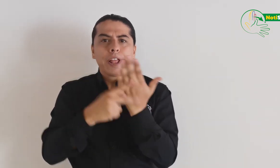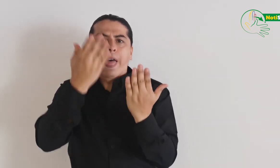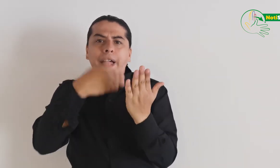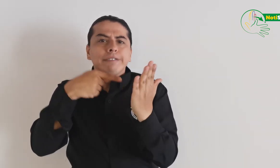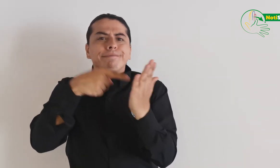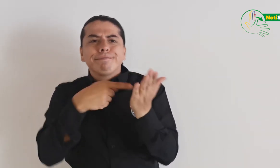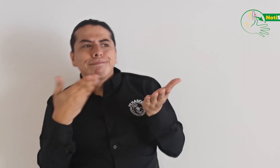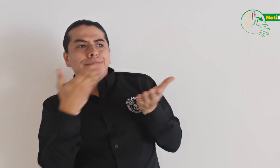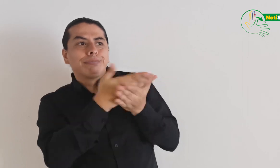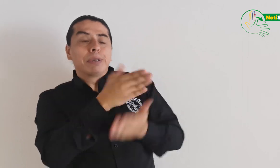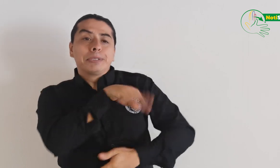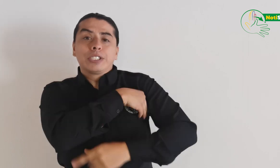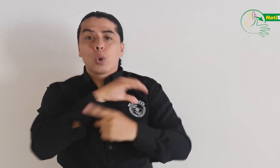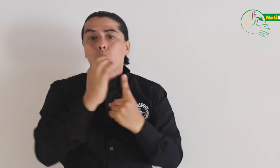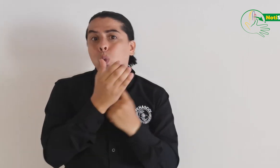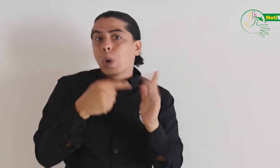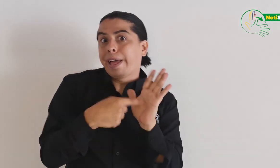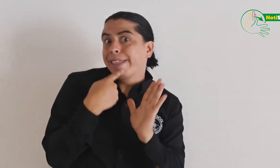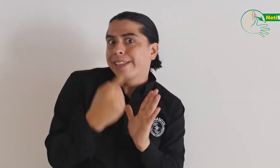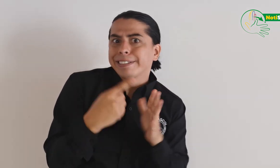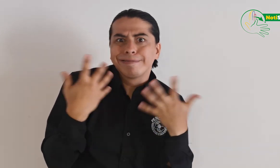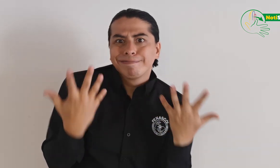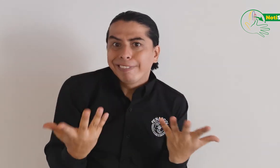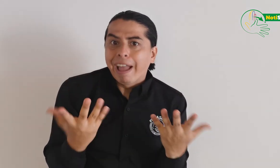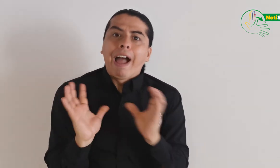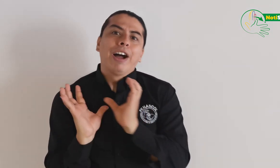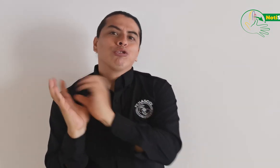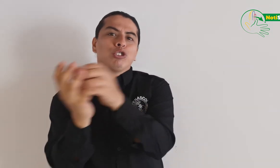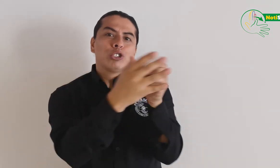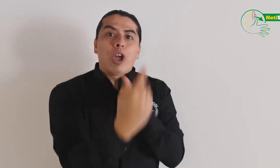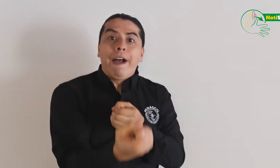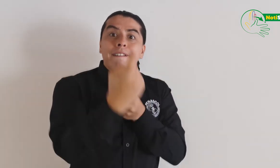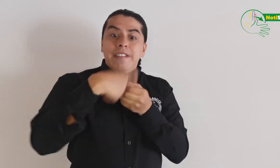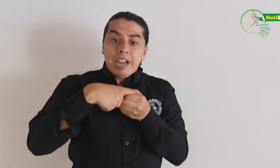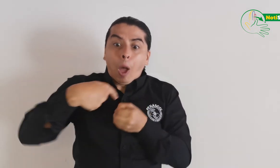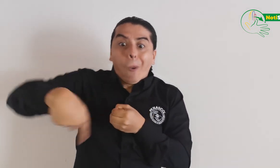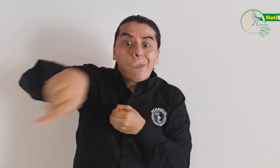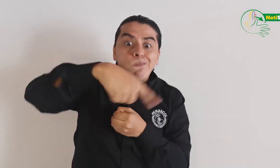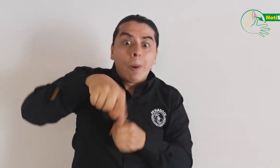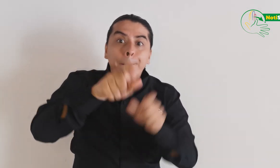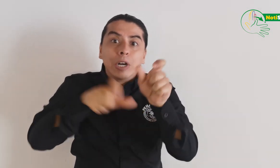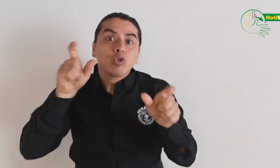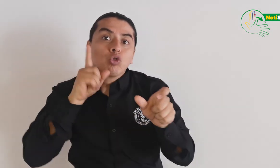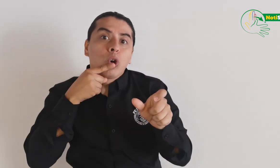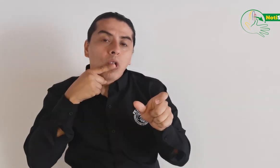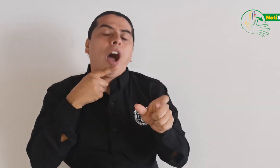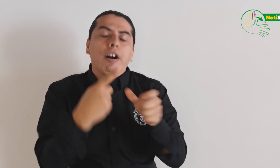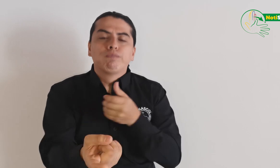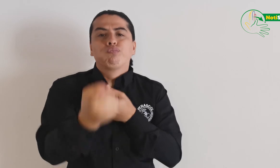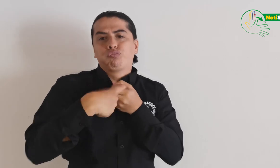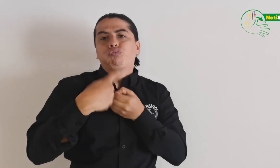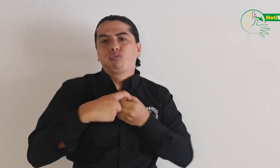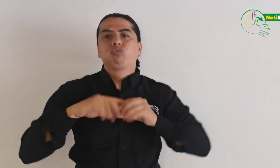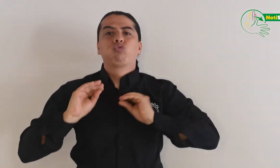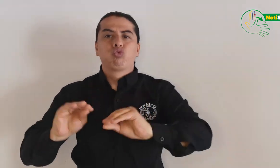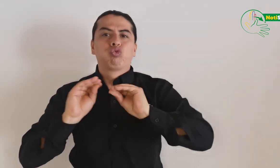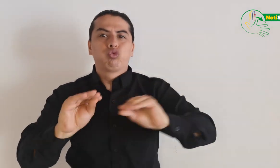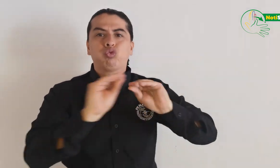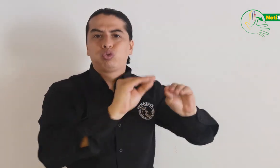estaba direccionado y así se le presentó al Ministerio de Cultura para que participaran las personas sordas, miembros de las asociaciones afiliadas a